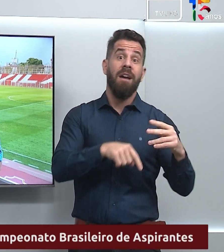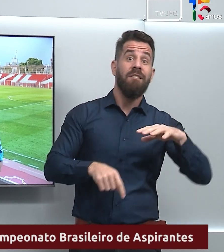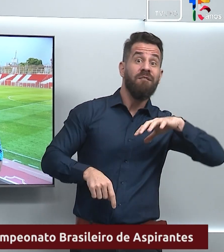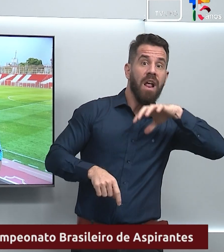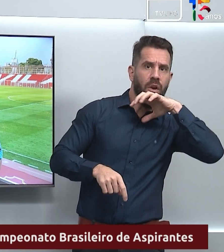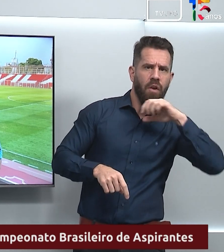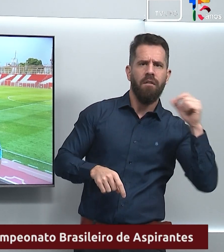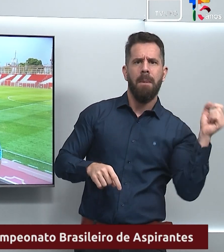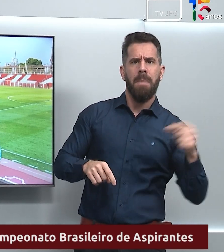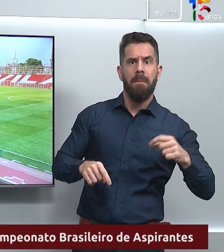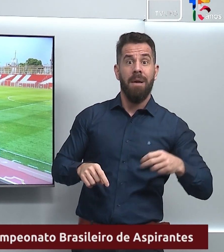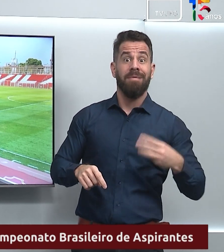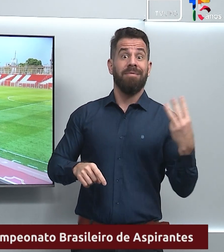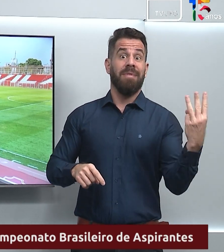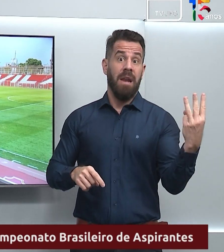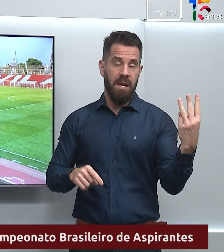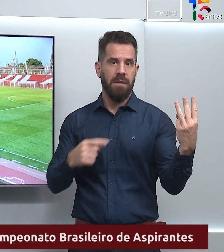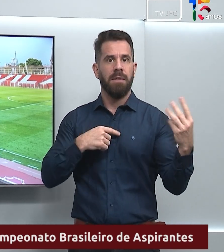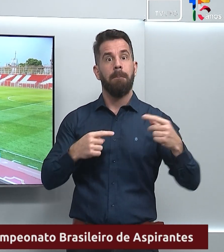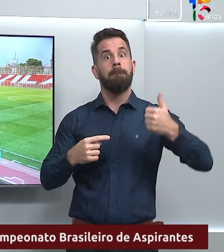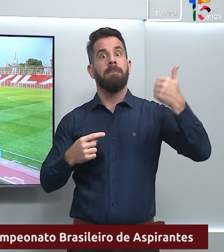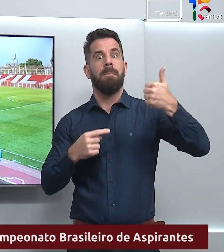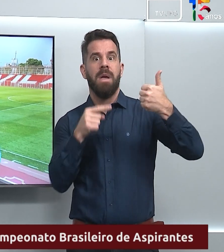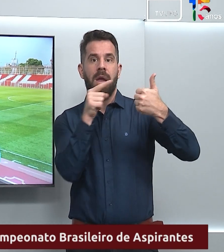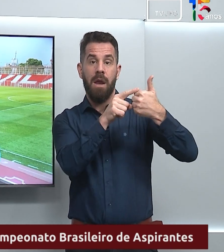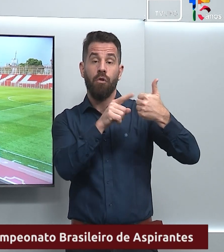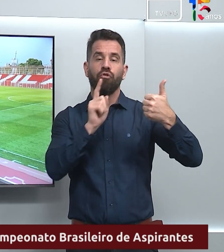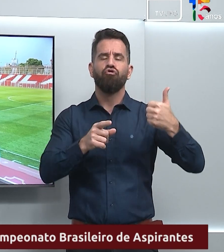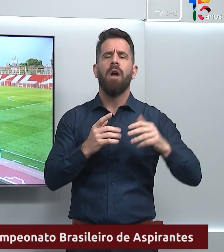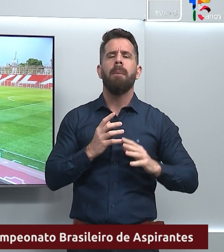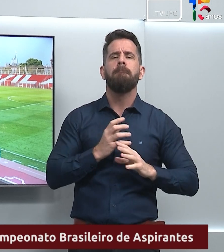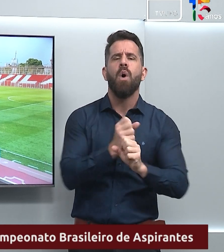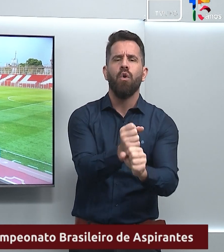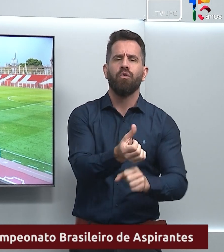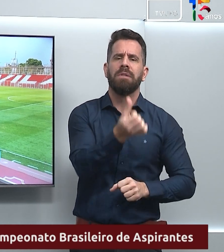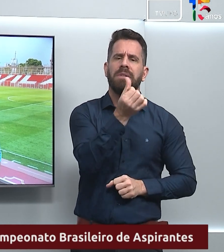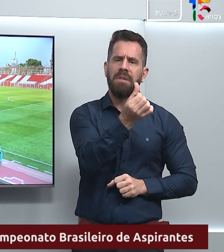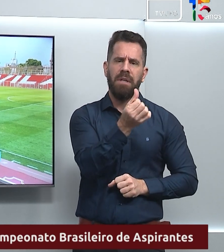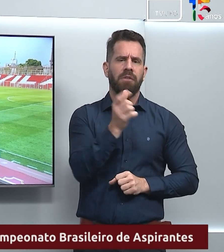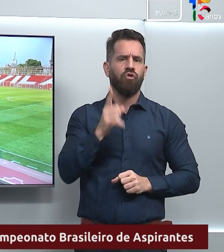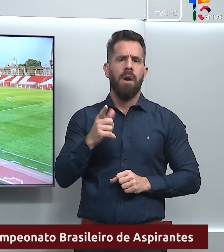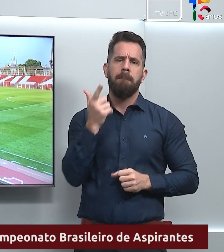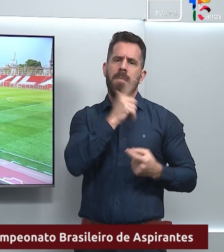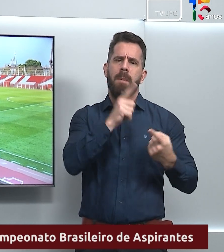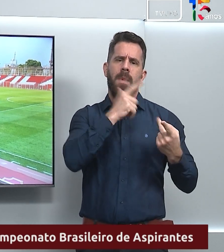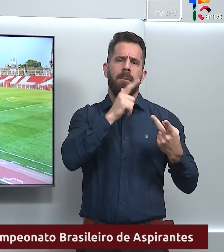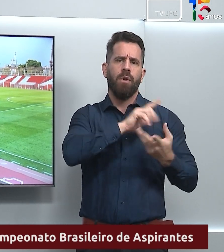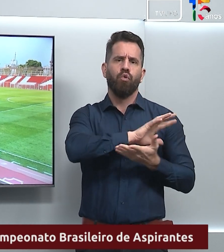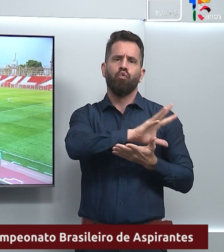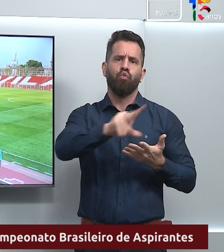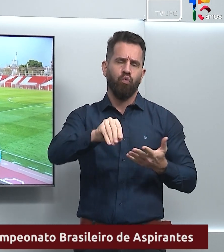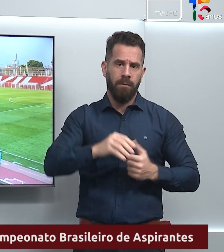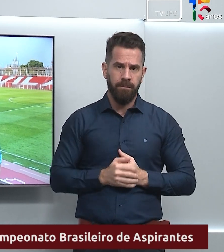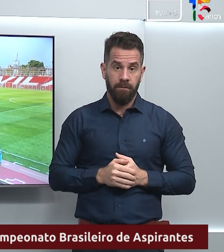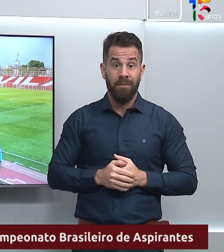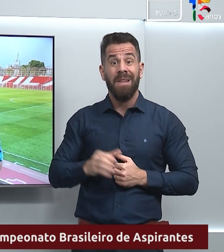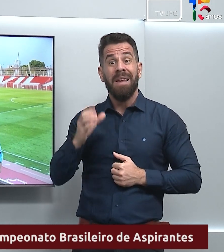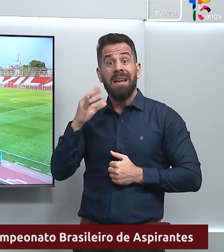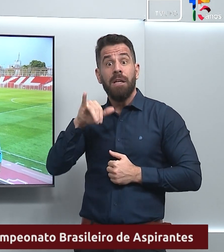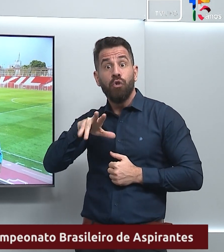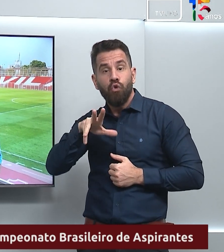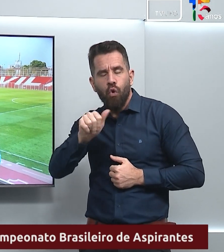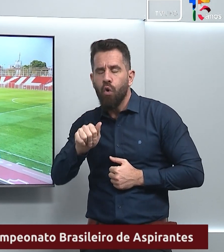a liderança do grupo B do campeonato, com 6 pontos e 100% de aproveitamento. Já o Criciúma, com nenhum ponto e nenhum